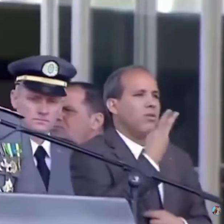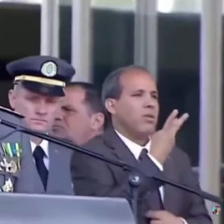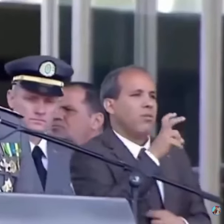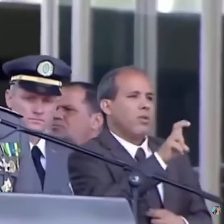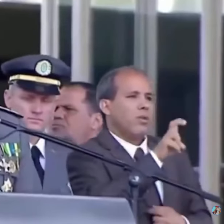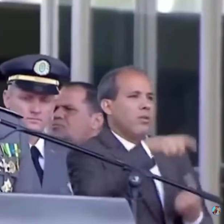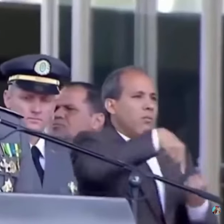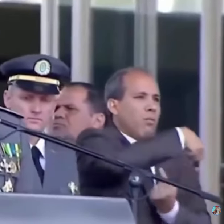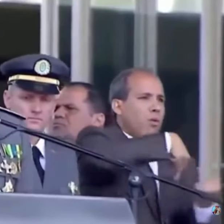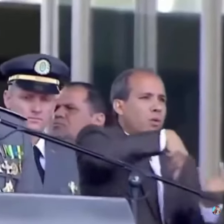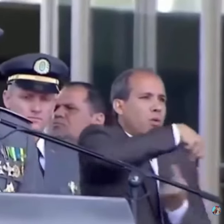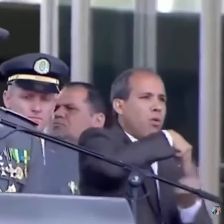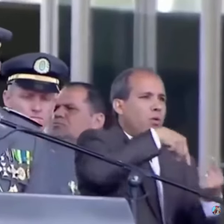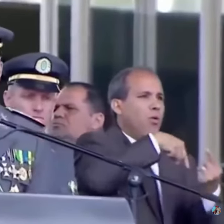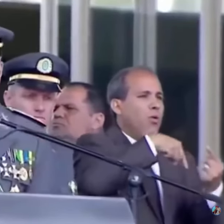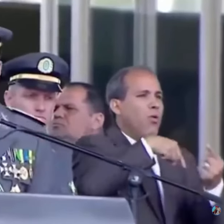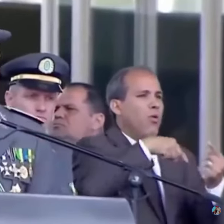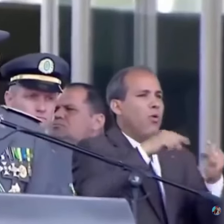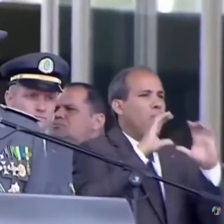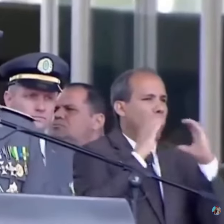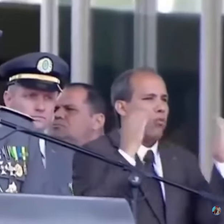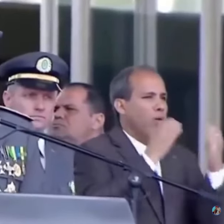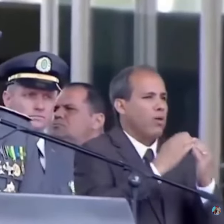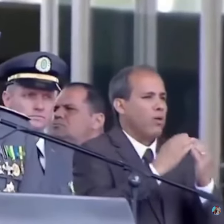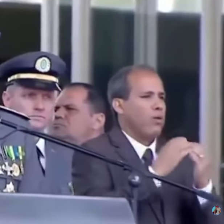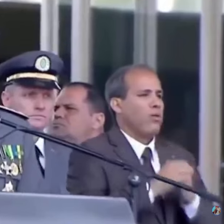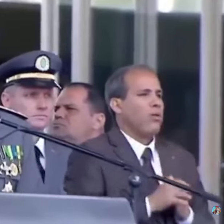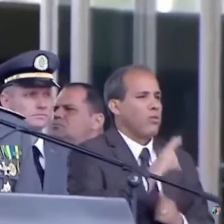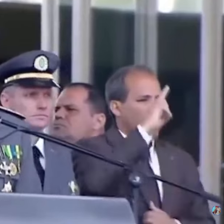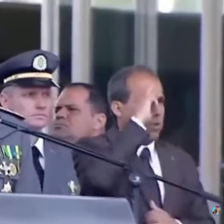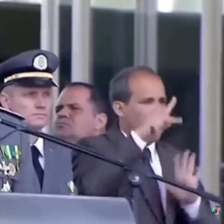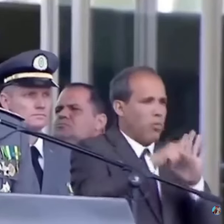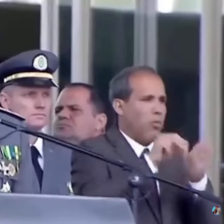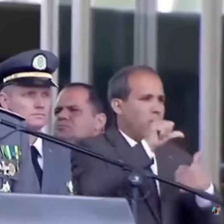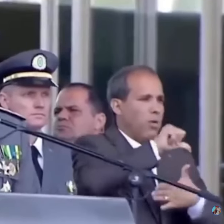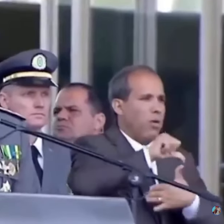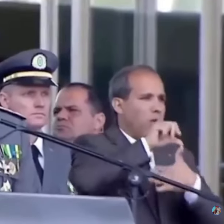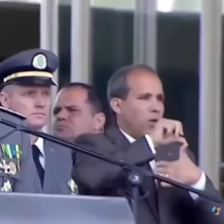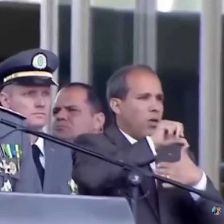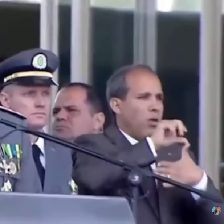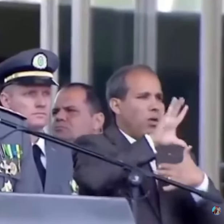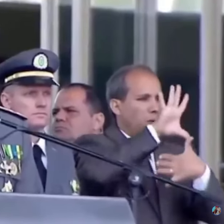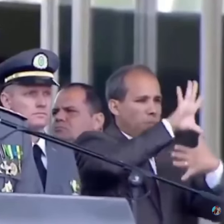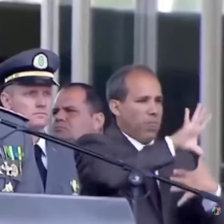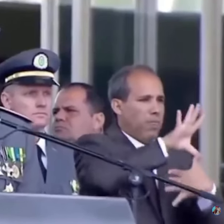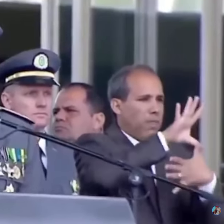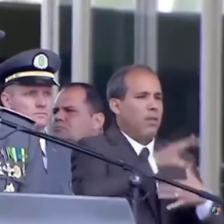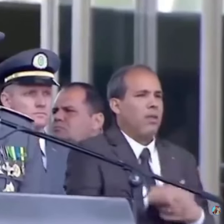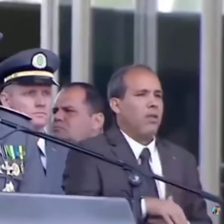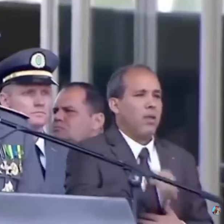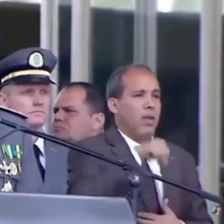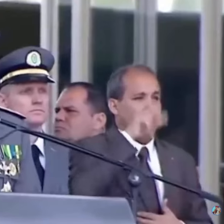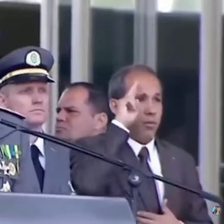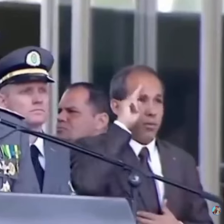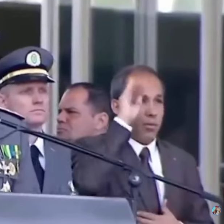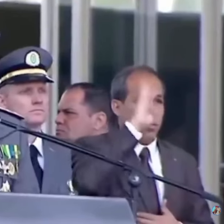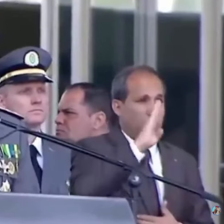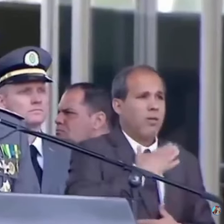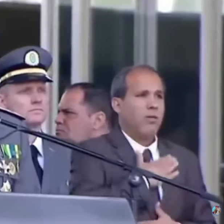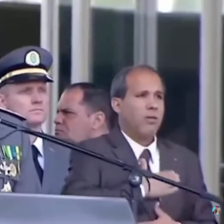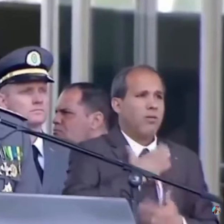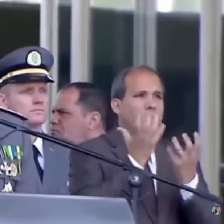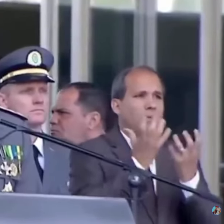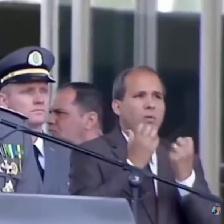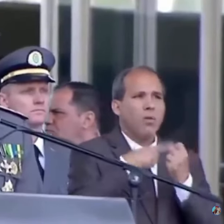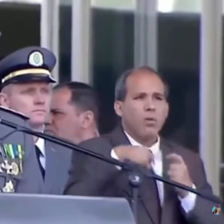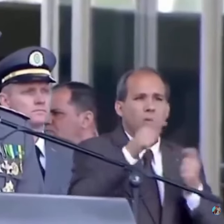ciclo da Conferência dos Exércitos Americanos, a CEA. O Exército Brasileiro orgulha-se em recebê-los. Que